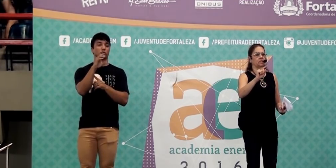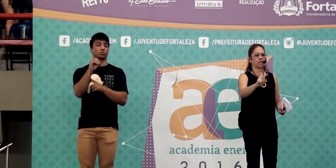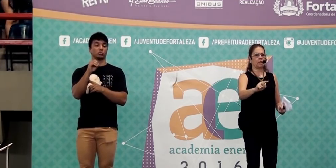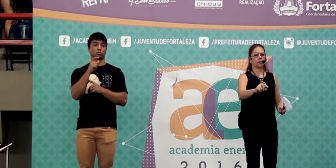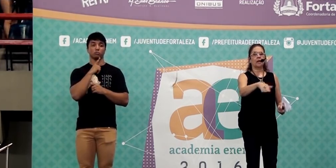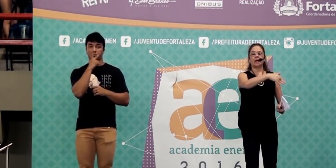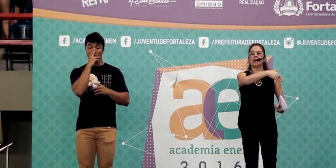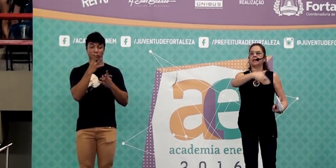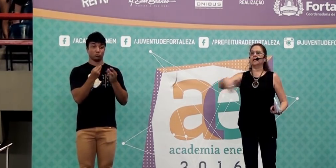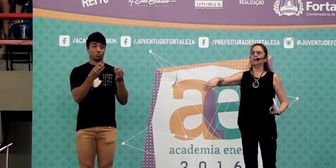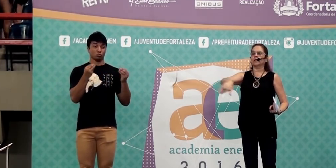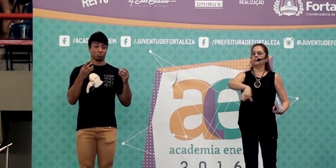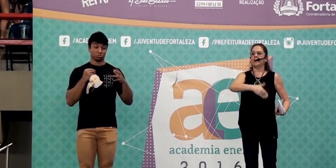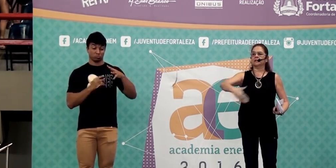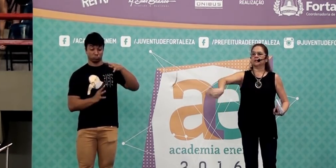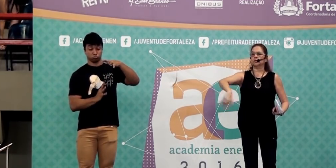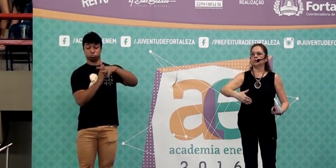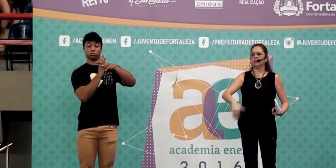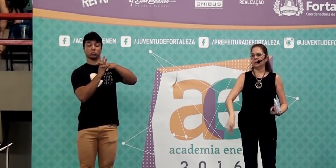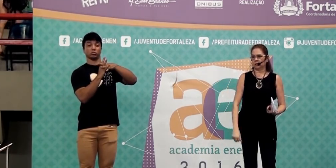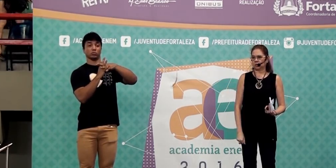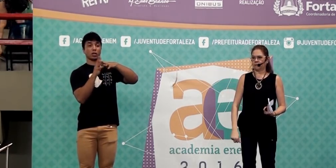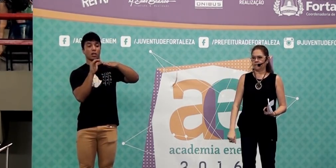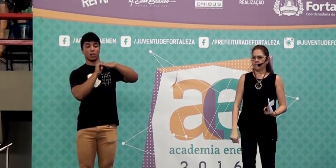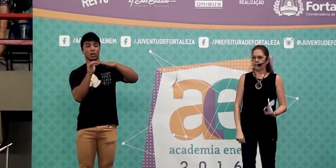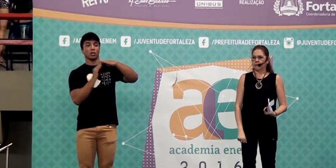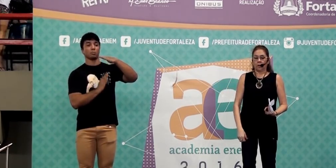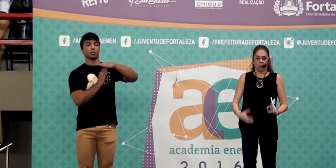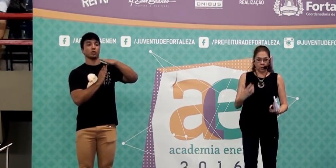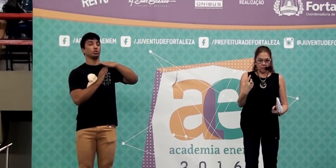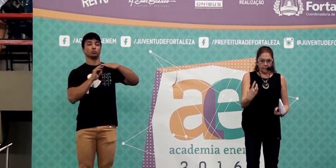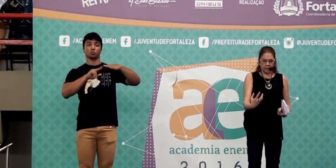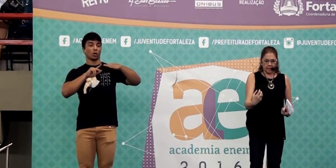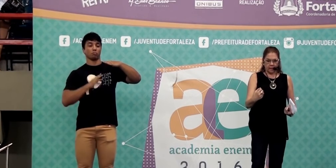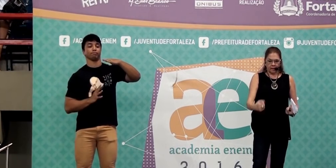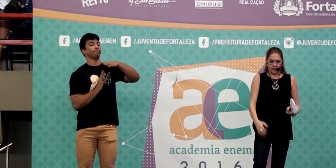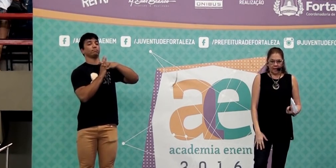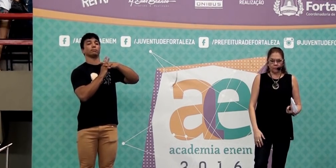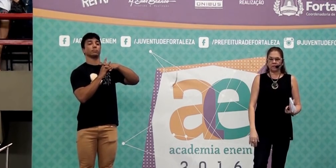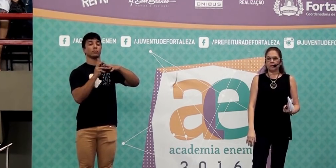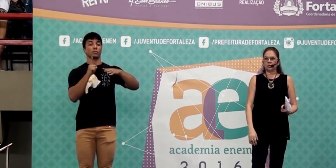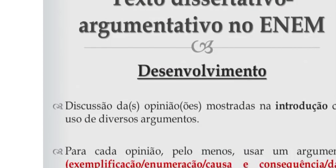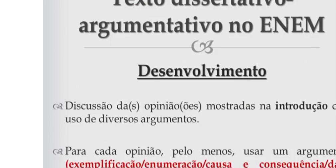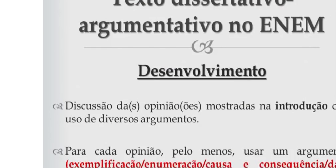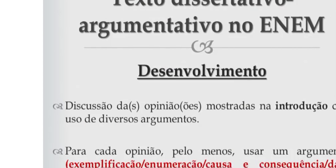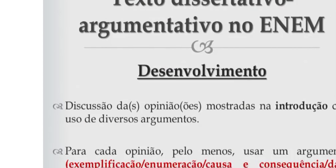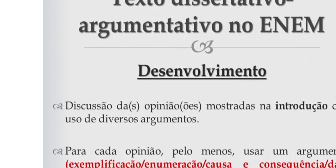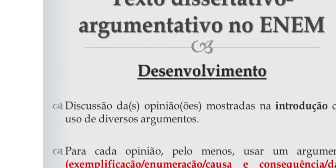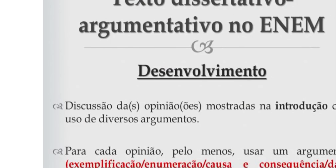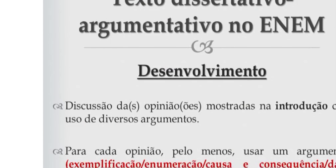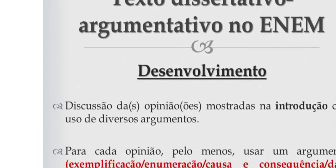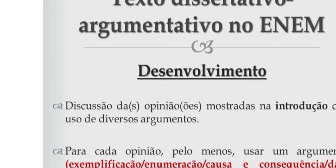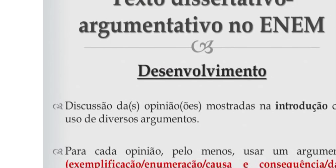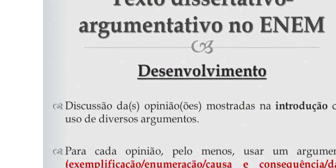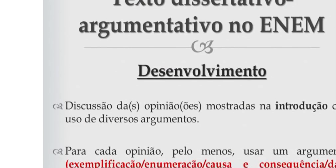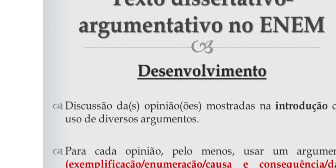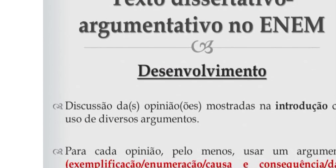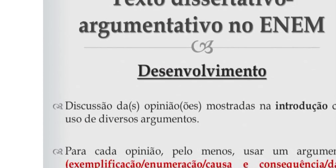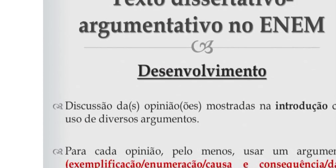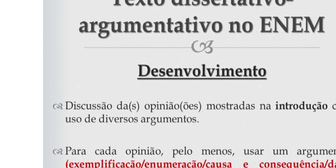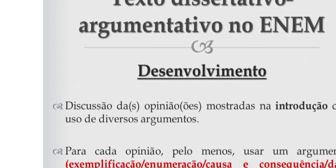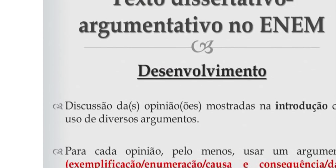é exagero, é aquilo que passa de um limite. Outra maneira, alusão histórica. Além